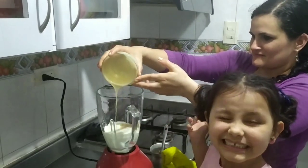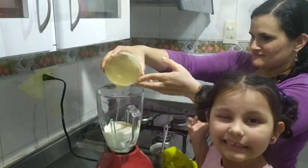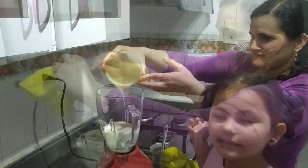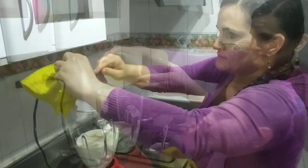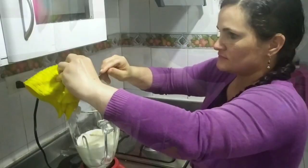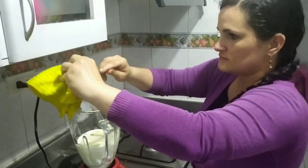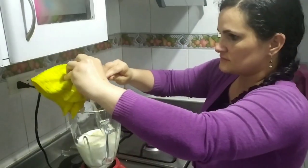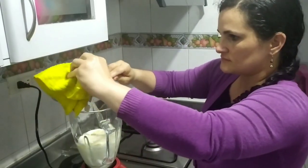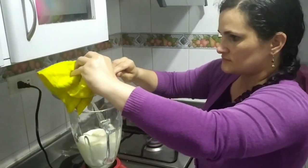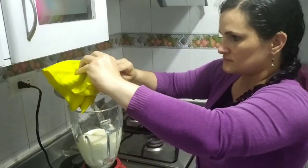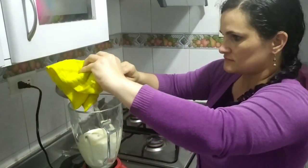Qué rico.